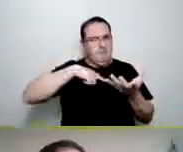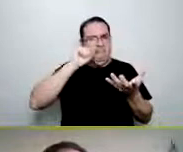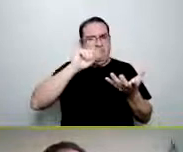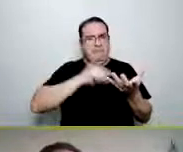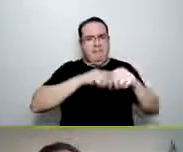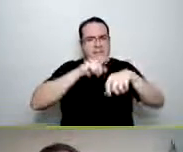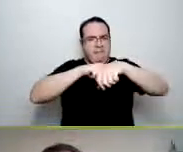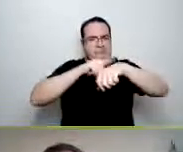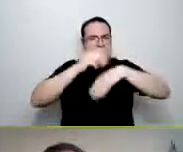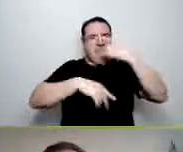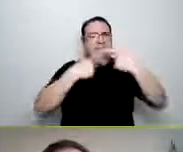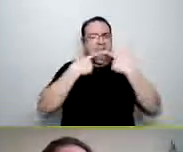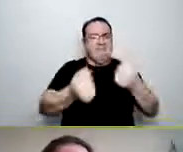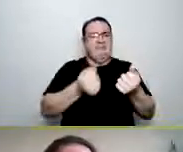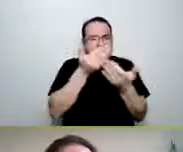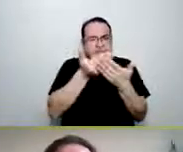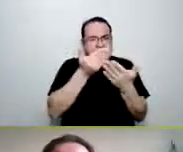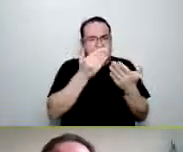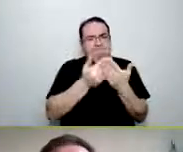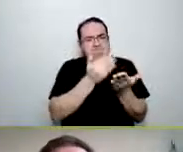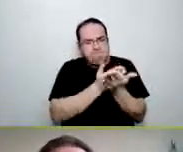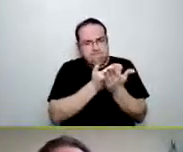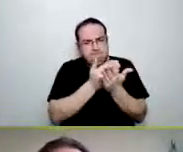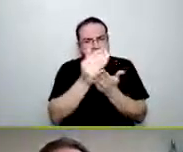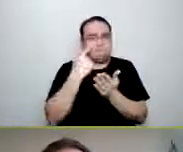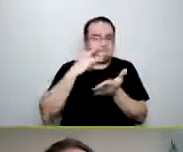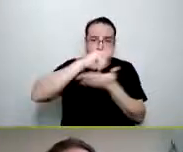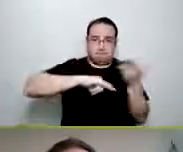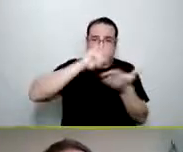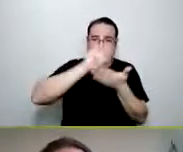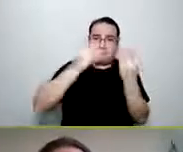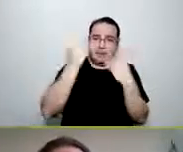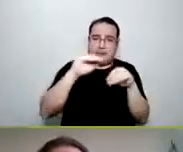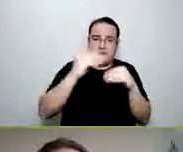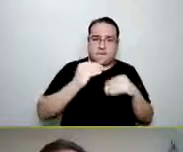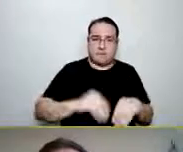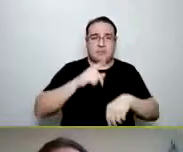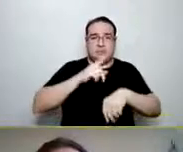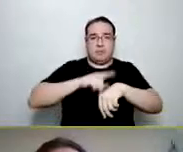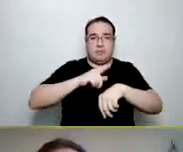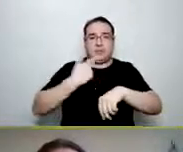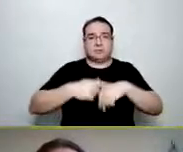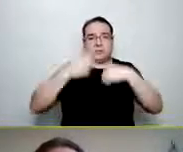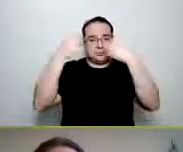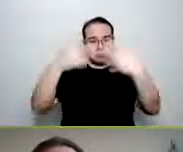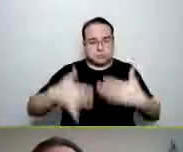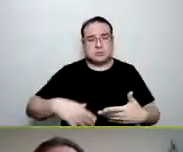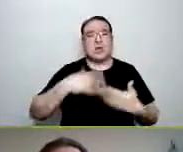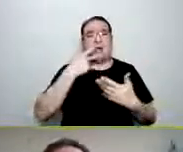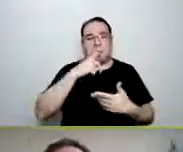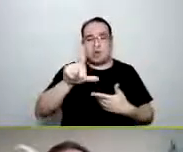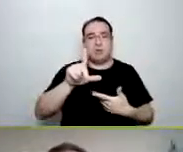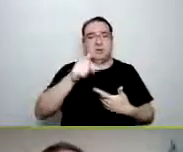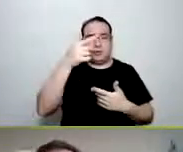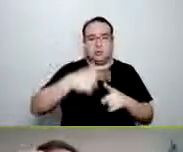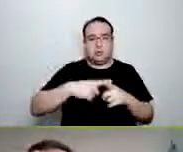tempo em que os linguistas disseram, vamos começar a documentar as línguas, tempo para descrever as línguas, né?